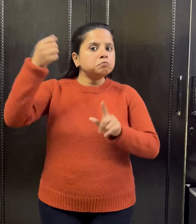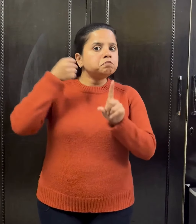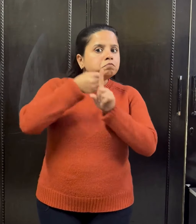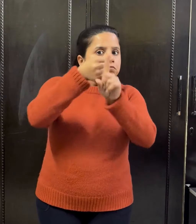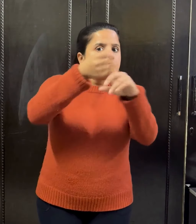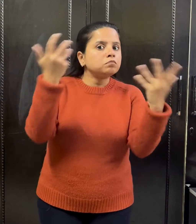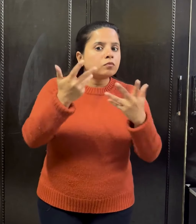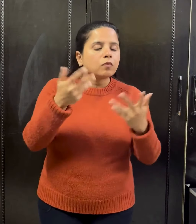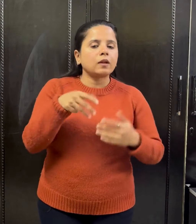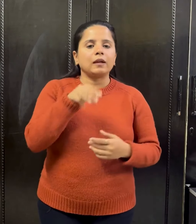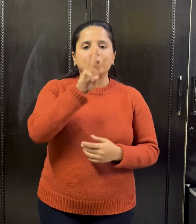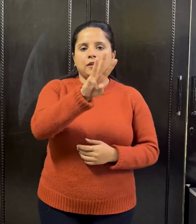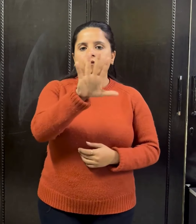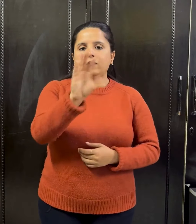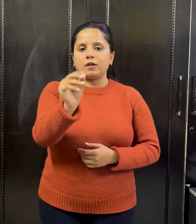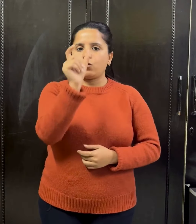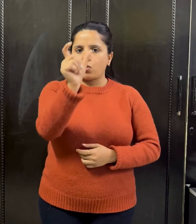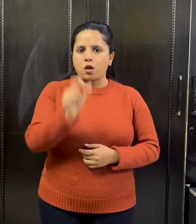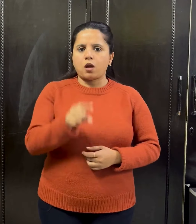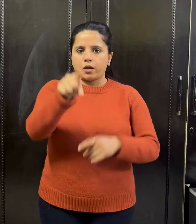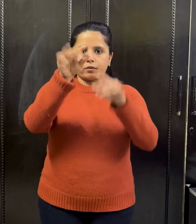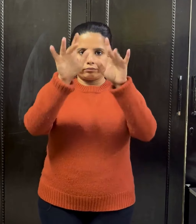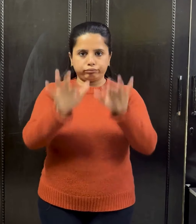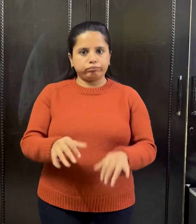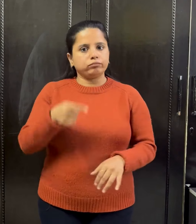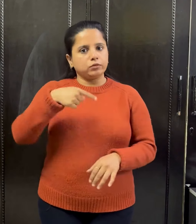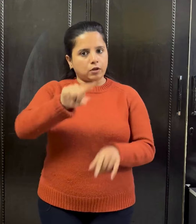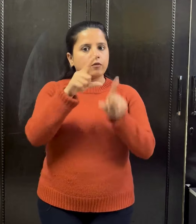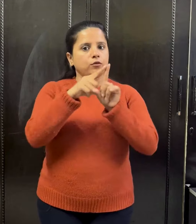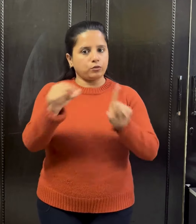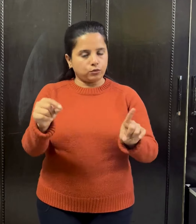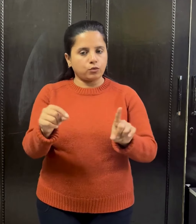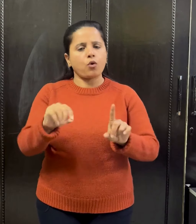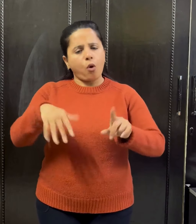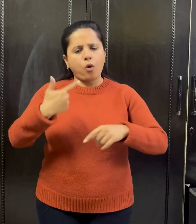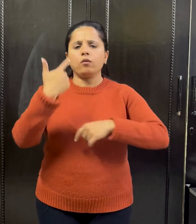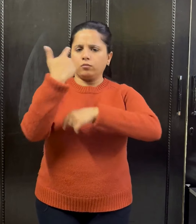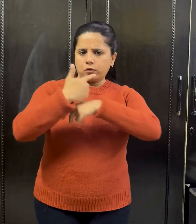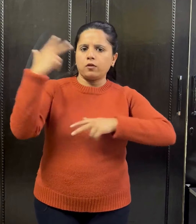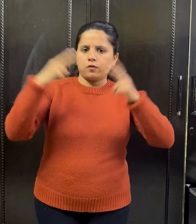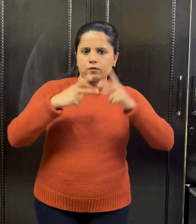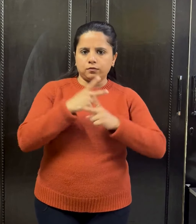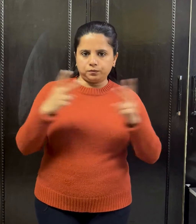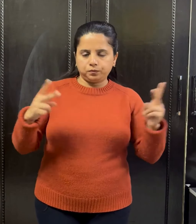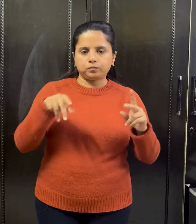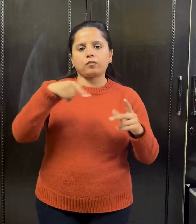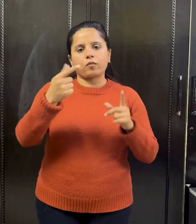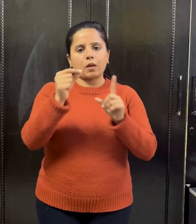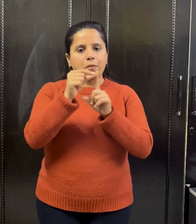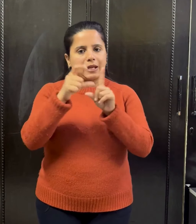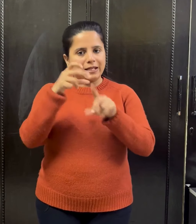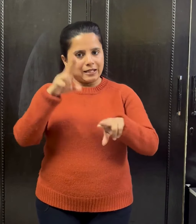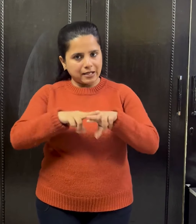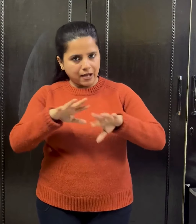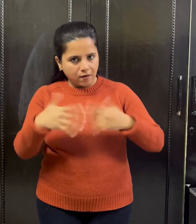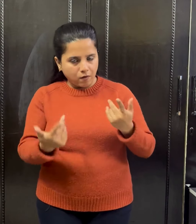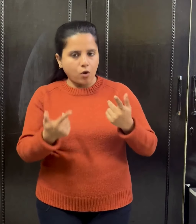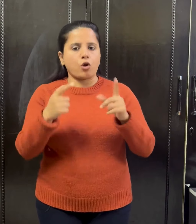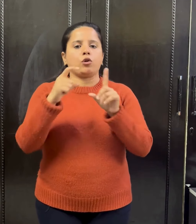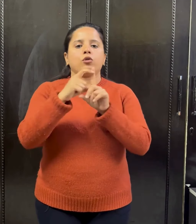350 वर्ड्स में डिस्क्राइब करें और उसे डॉकएक्स या पीडीएफ फॉर्मेट में अपलोड करें।